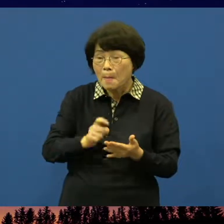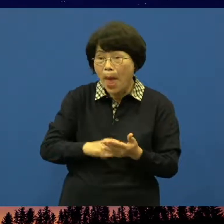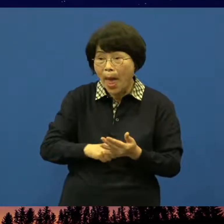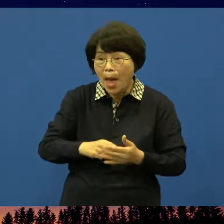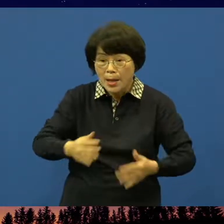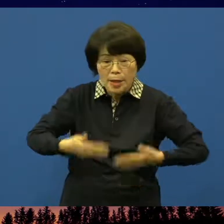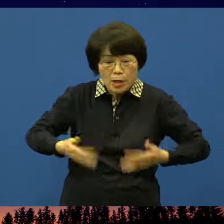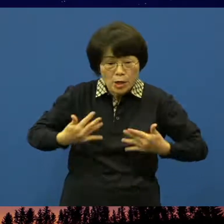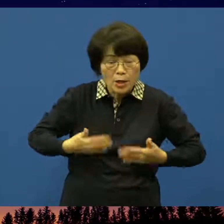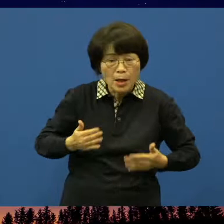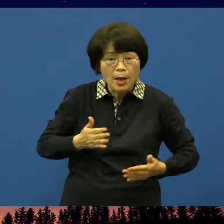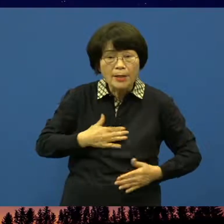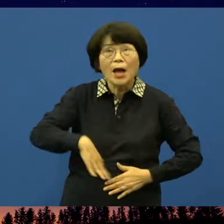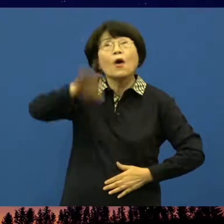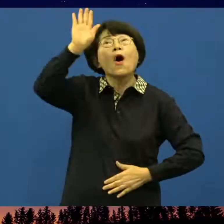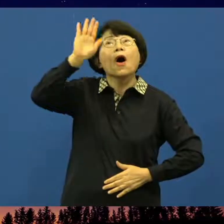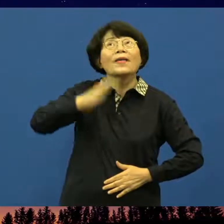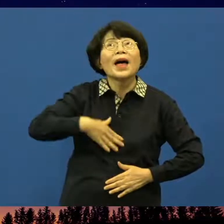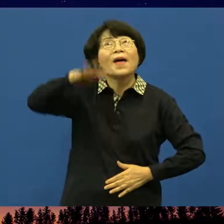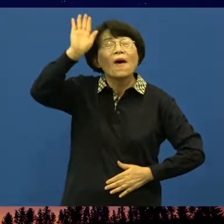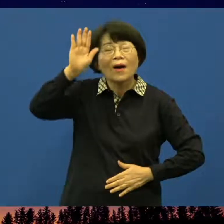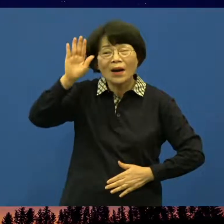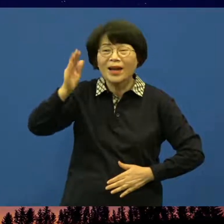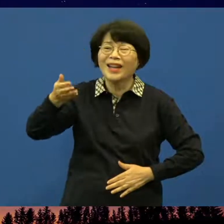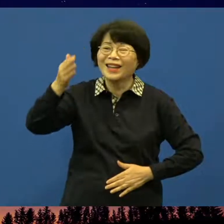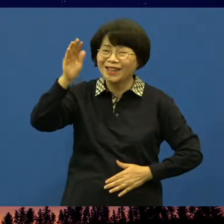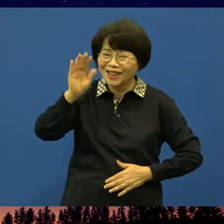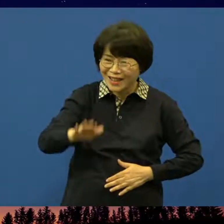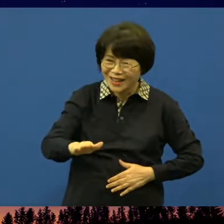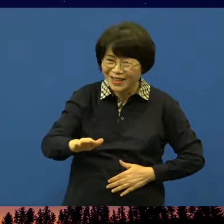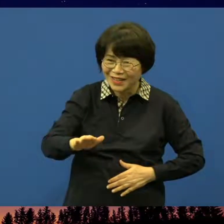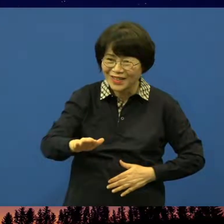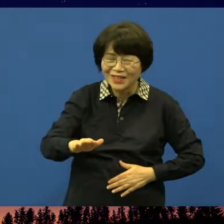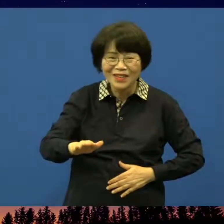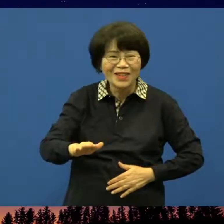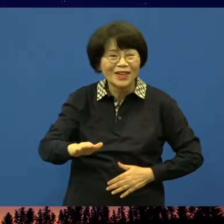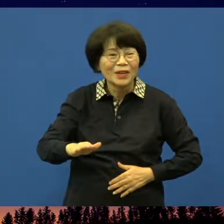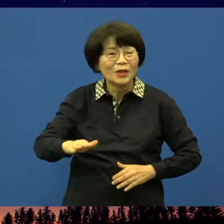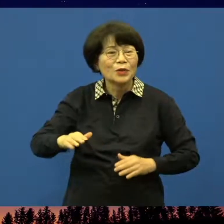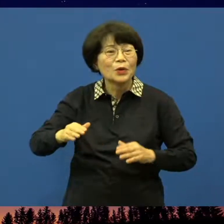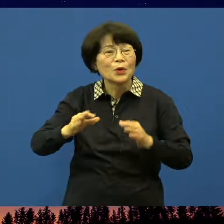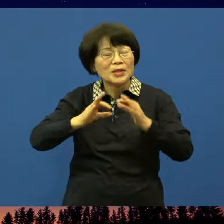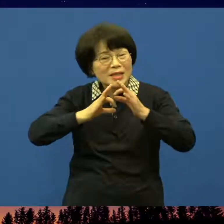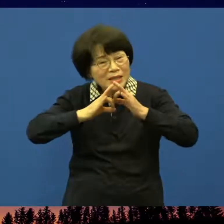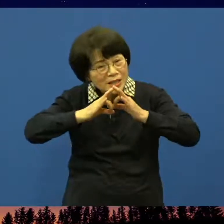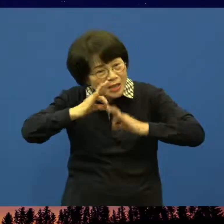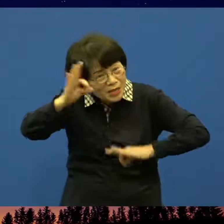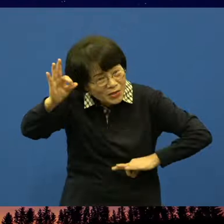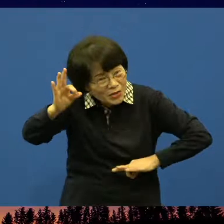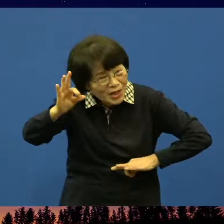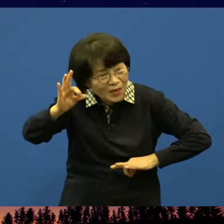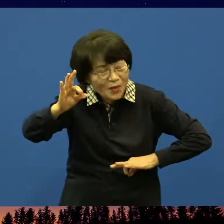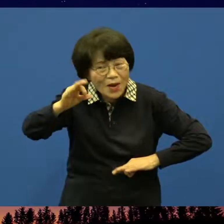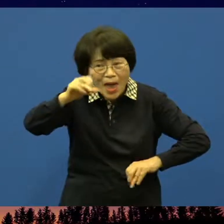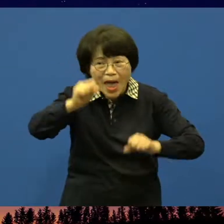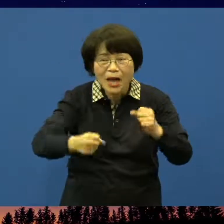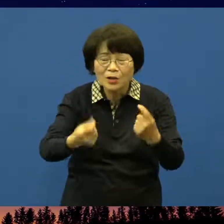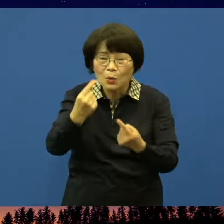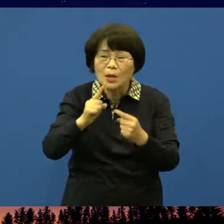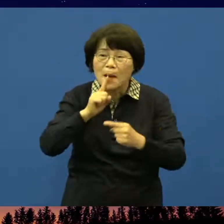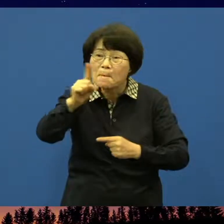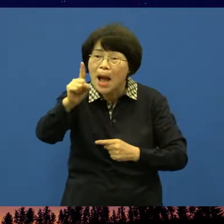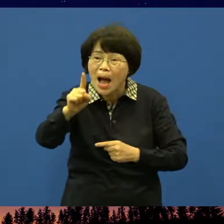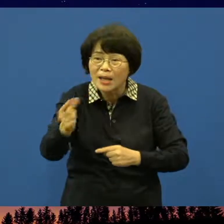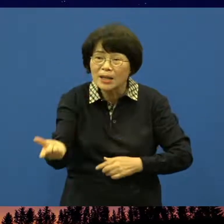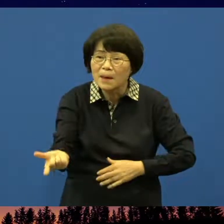뭐 저야 먼저 손들고 또 그러다가 또 실수하고 행동보다 말이 빨랐고,